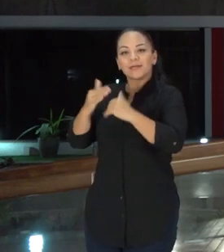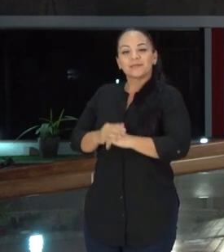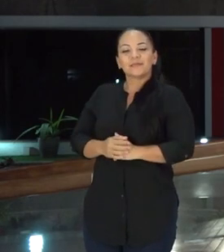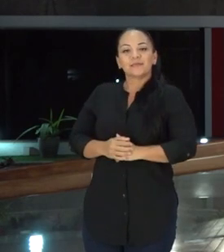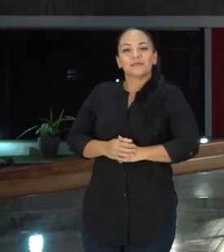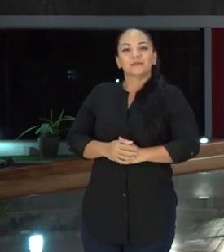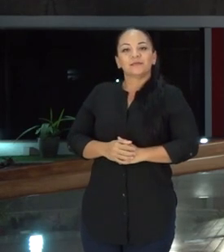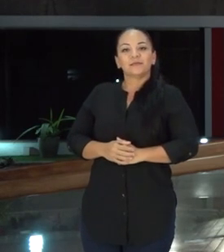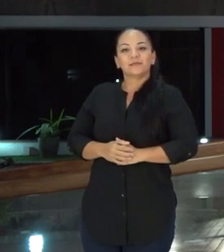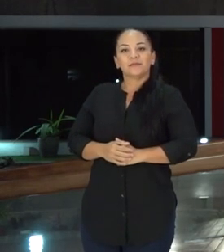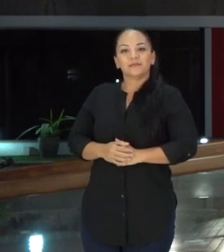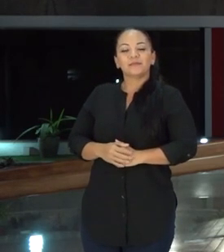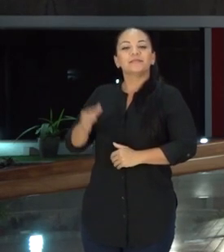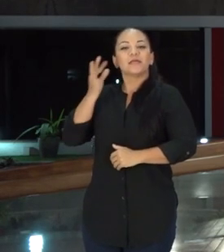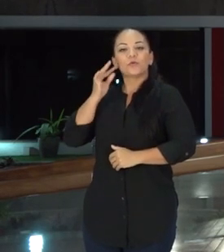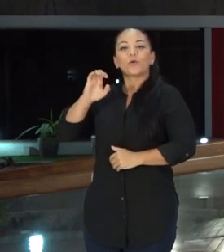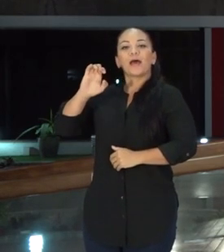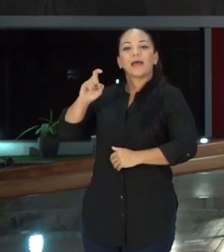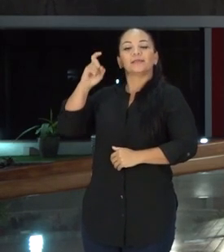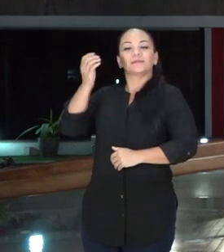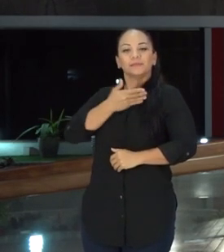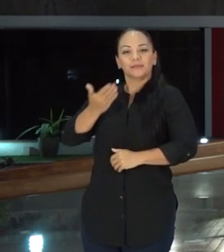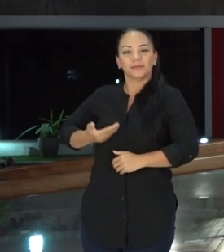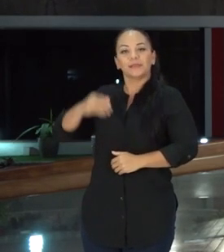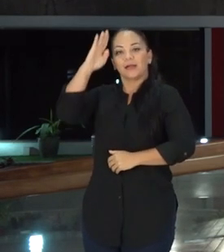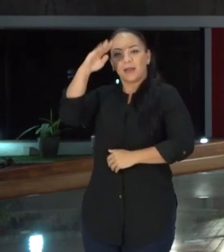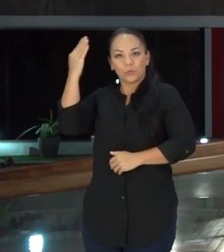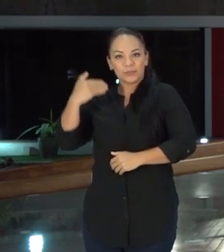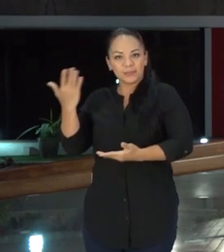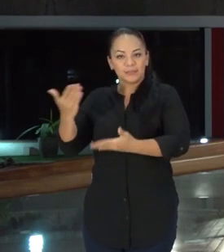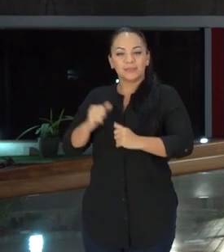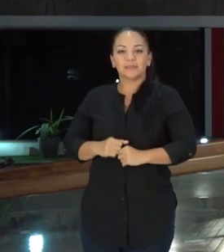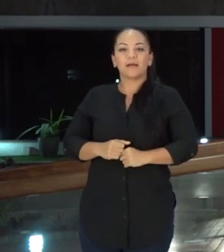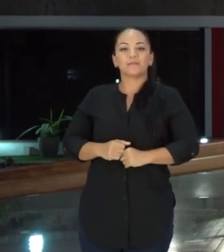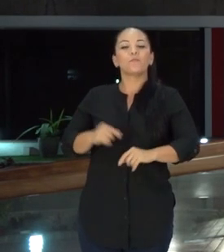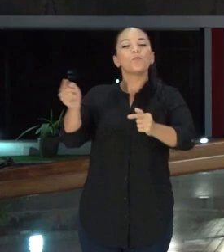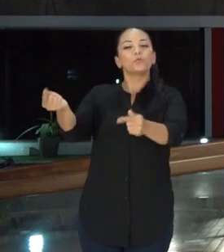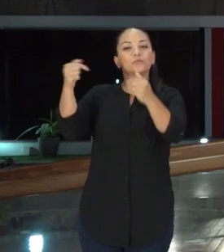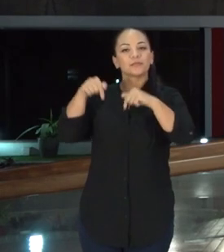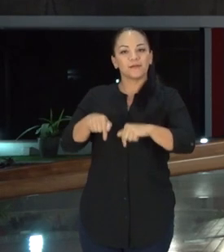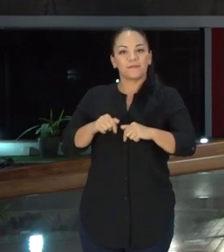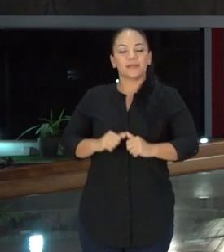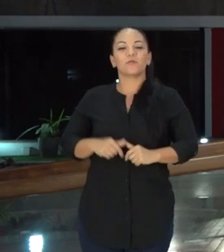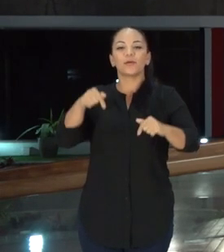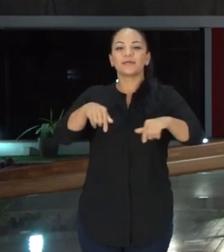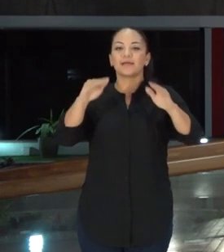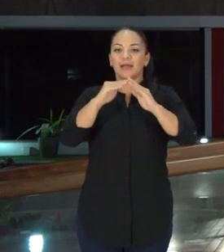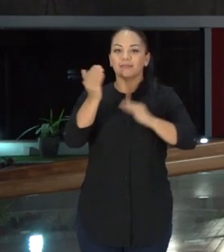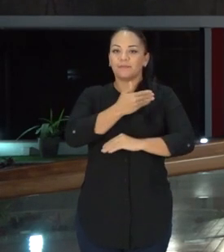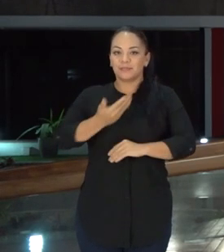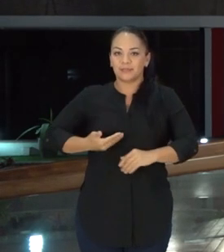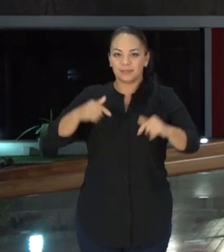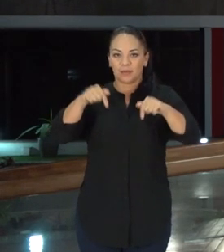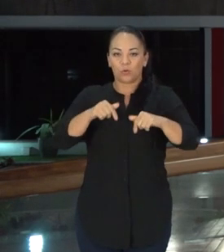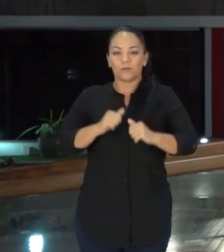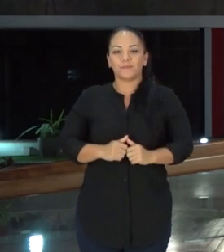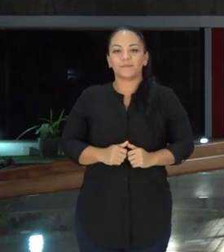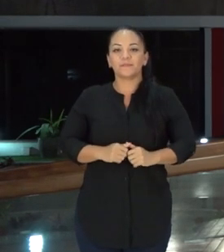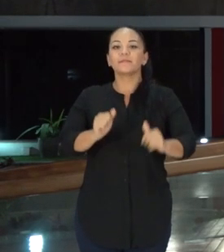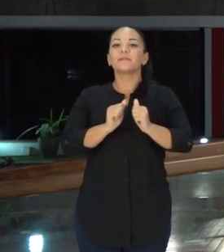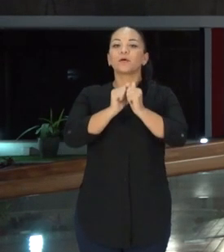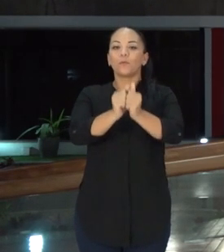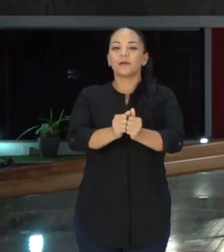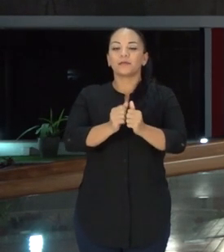señora expresidenta, doña Laura, por haber venido a la Casa Presidencial hoy. Me